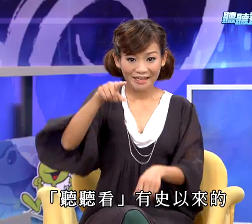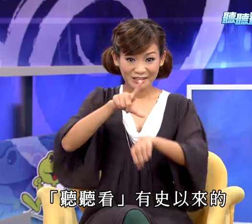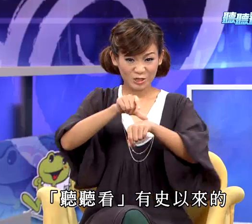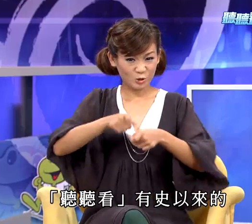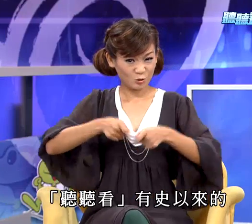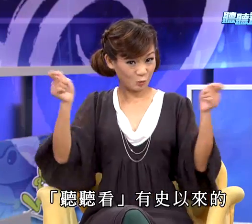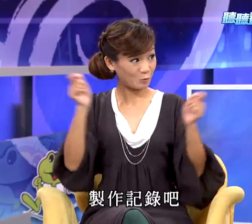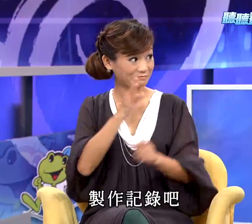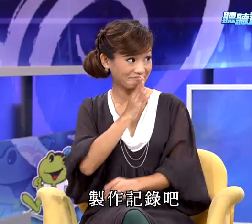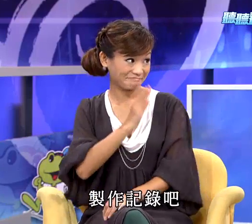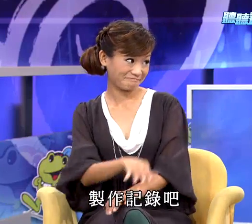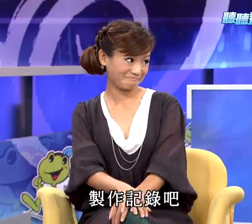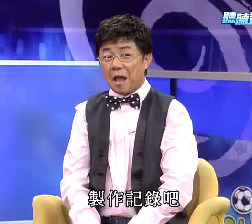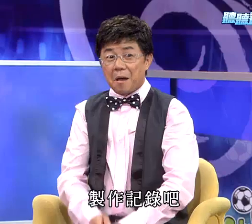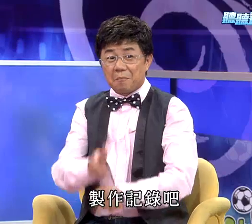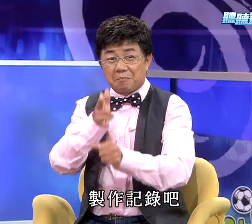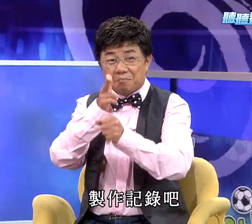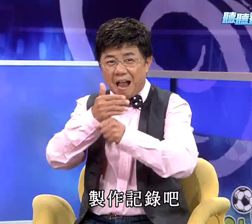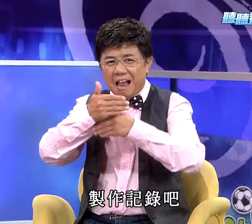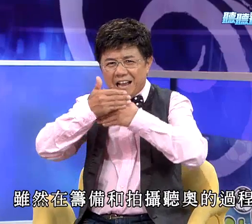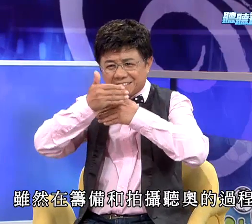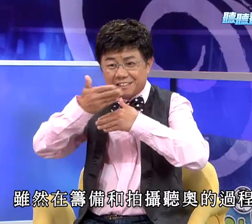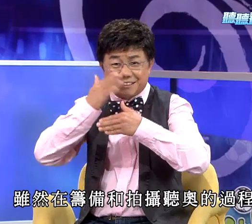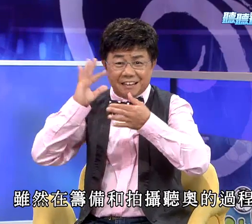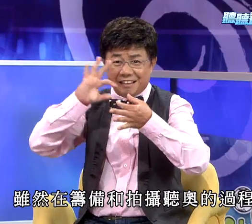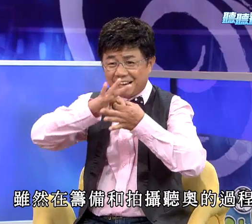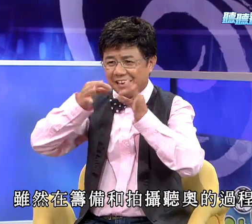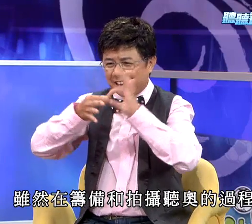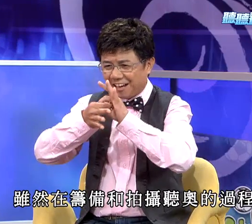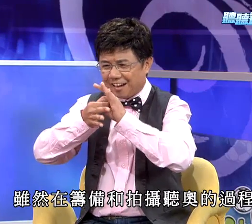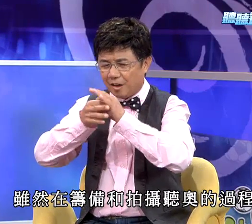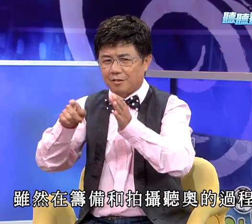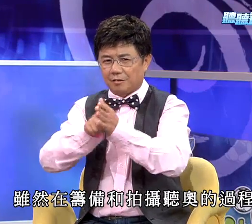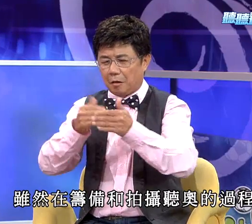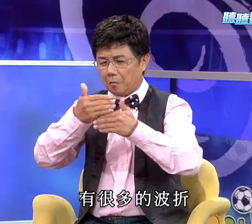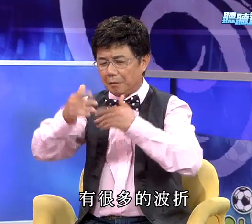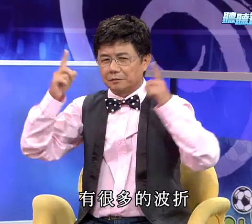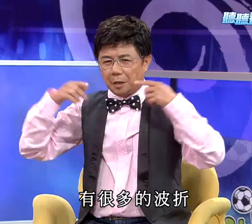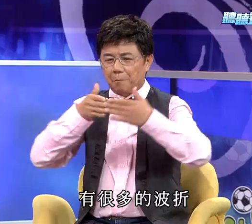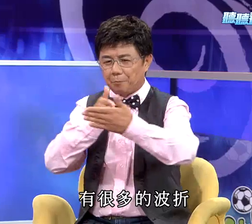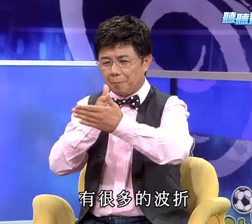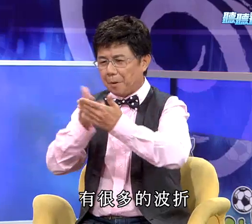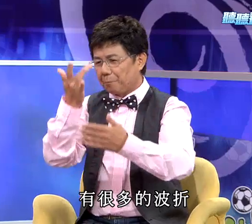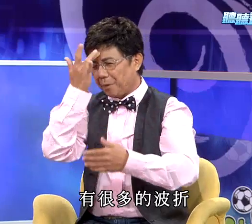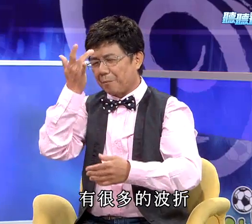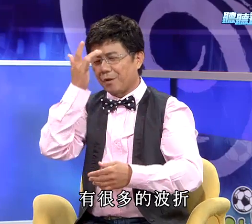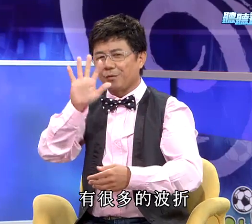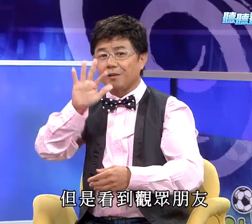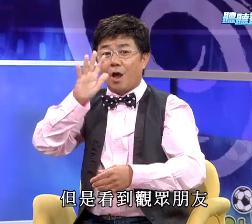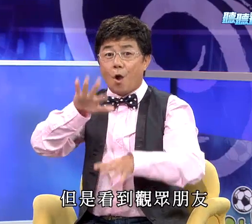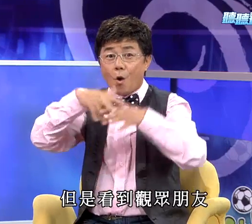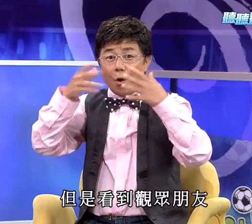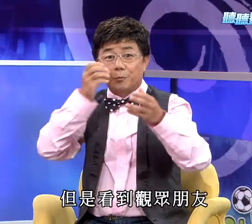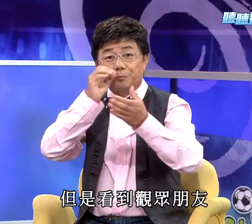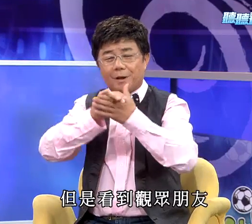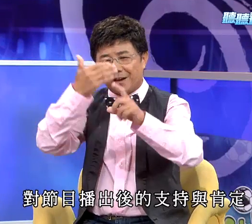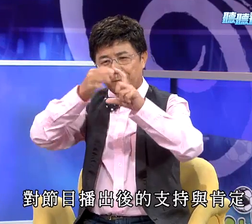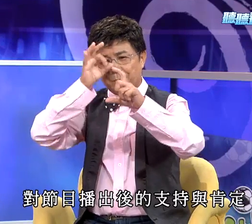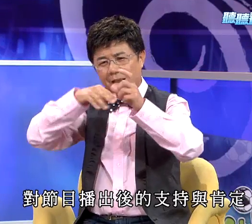史以来的制作记录吧。 虽然在筹备和拍摄听奥的过程有很多的波折，但是看到观众朋友对节目播出